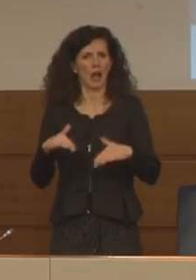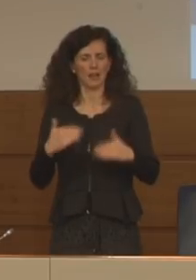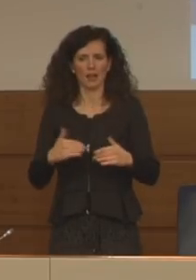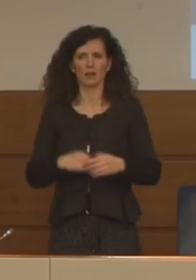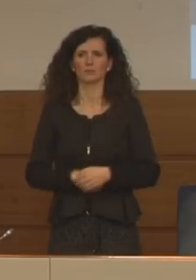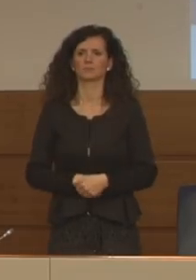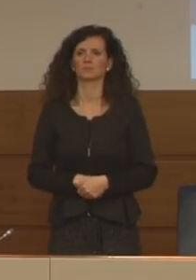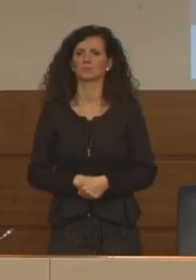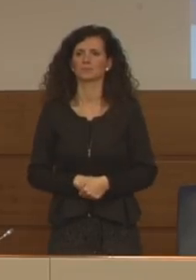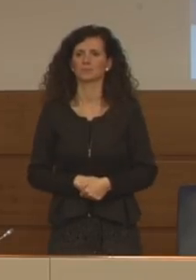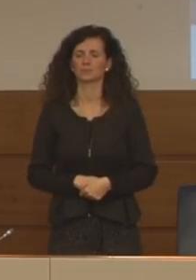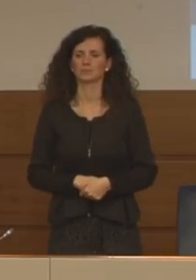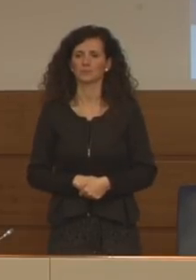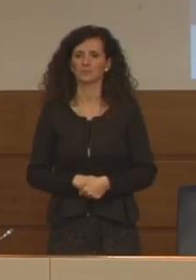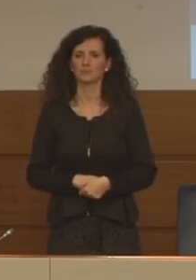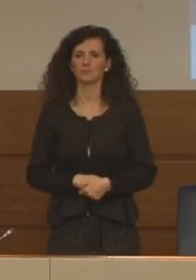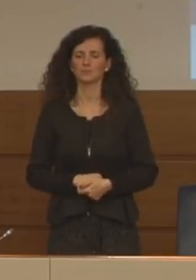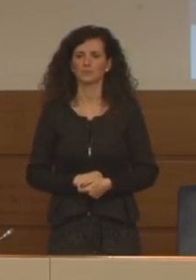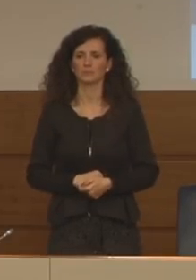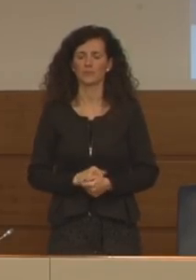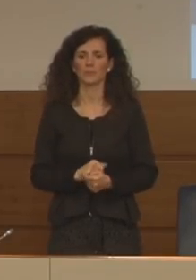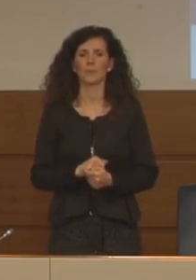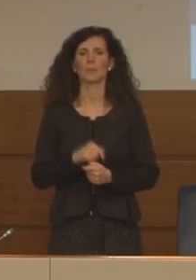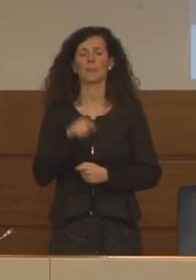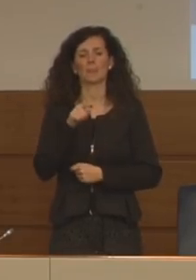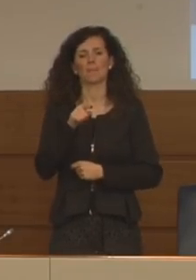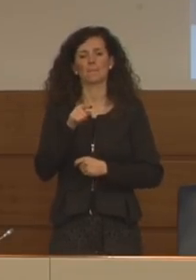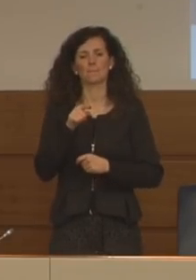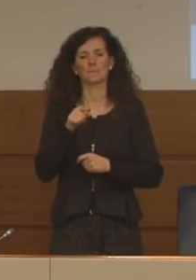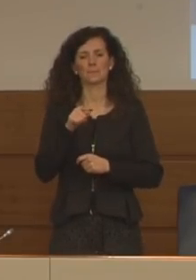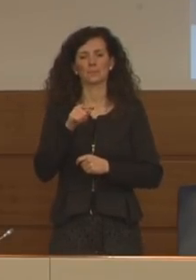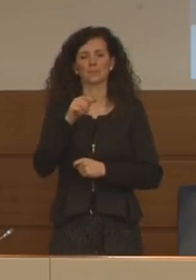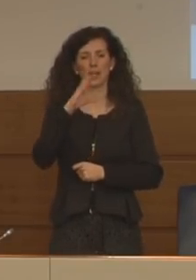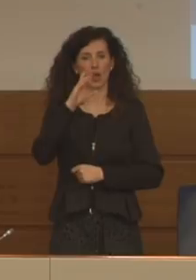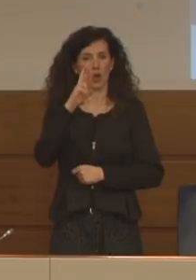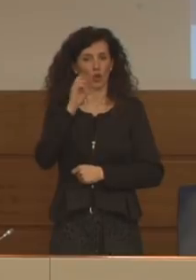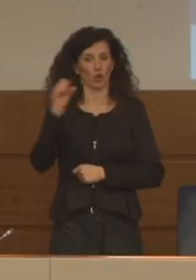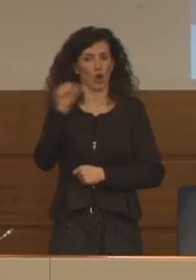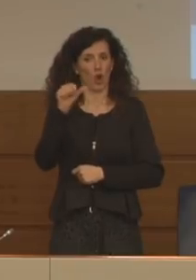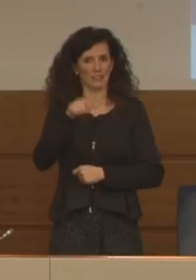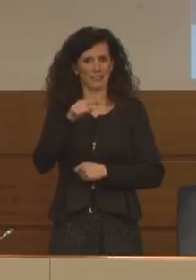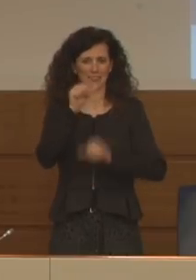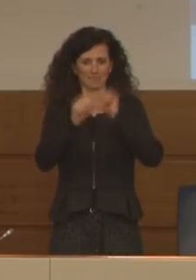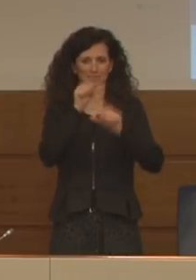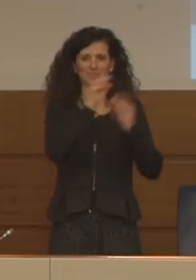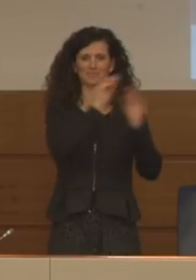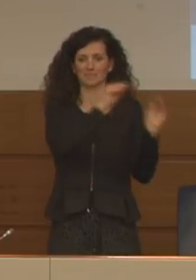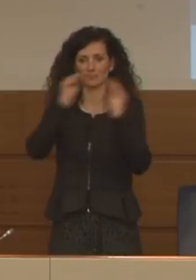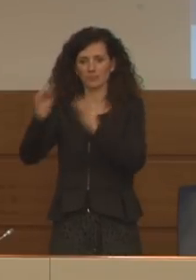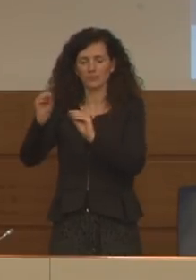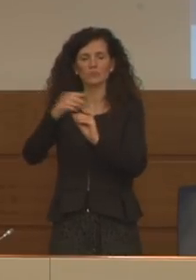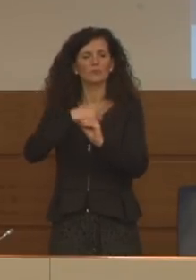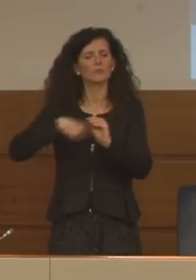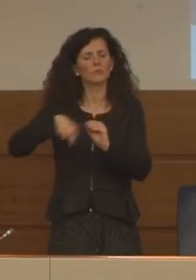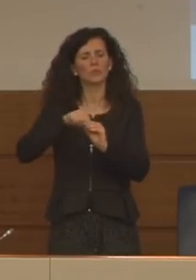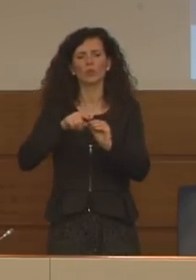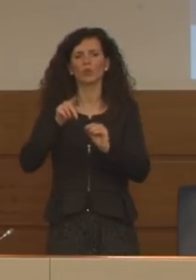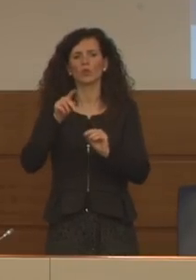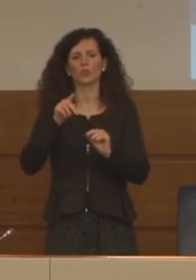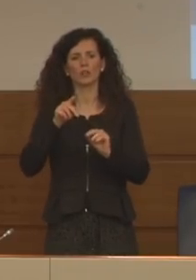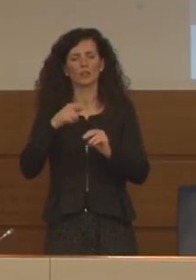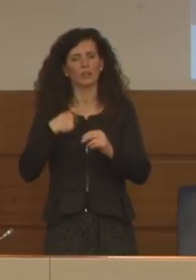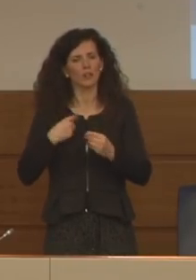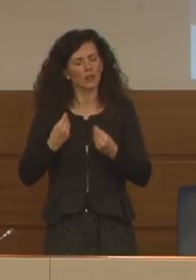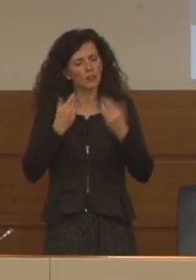allora sul tema della cross noi attiveremo tutte le risorse che servono e daremo corso